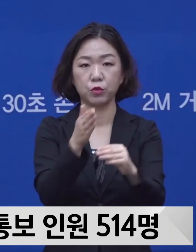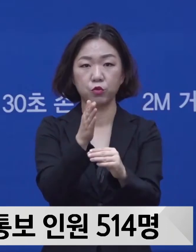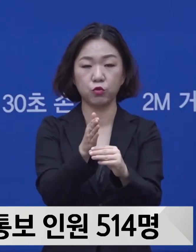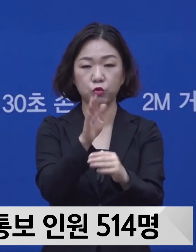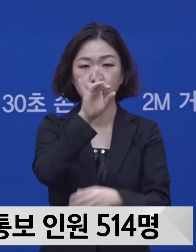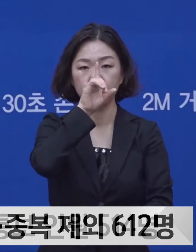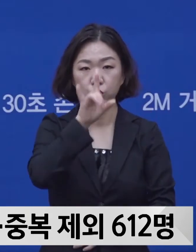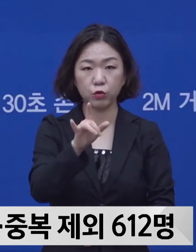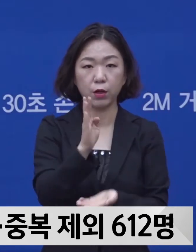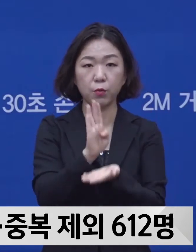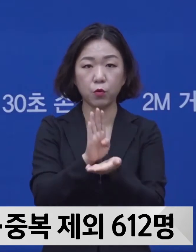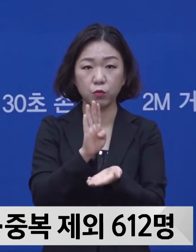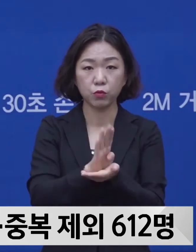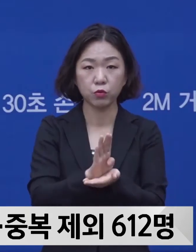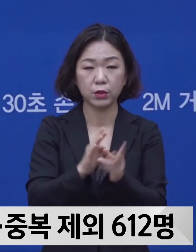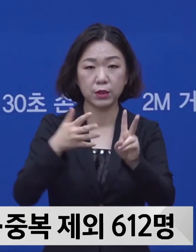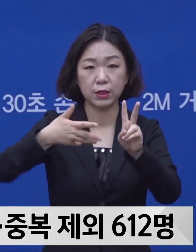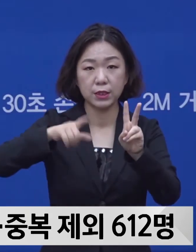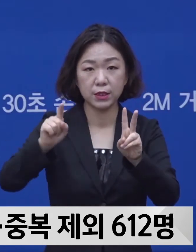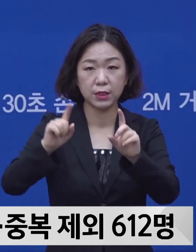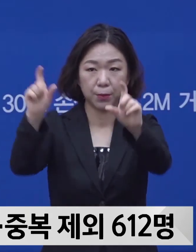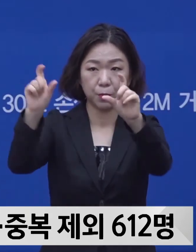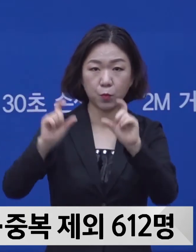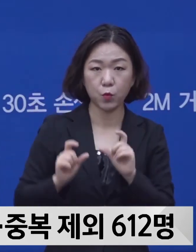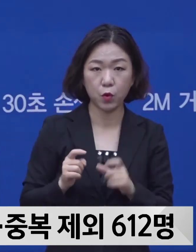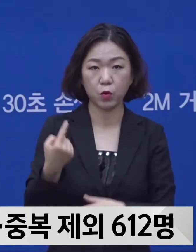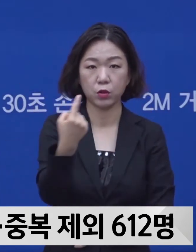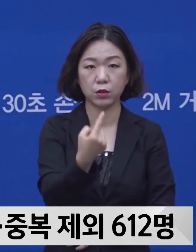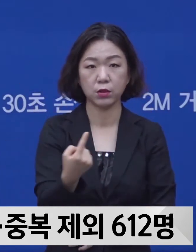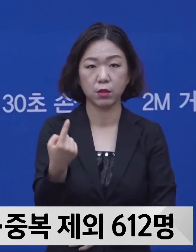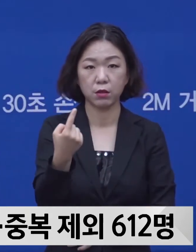중수본으로부터 GPS 추적 결과 2차 통보된